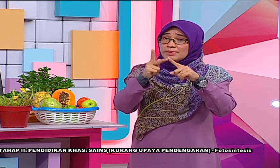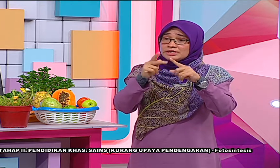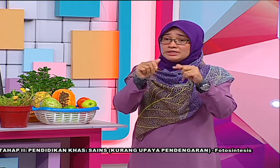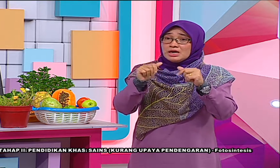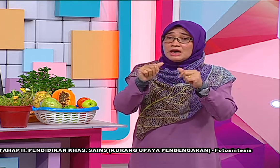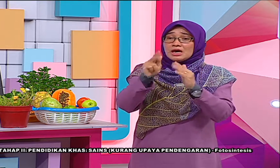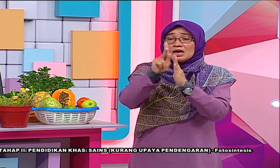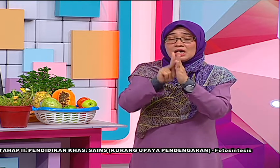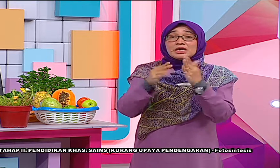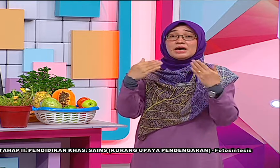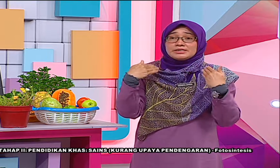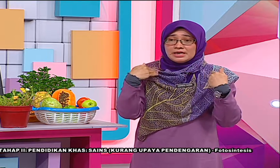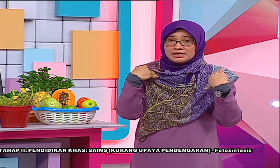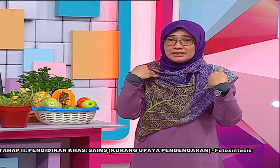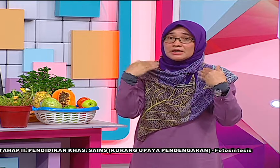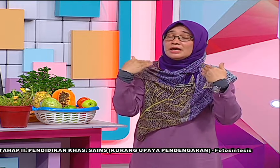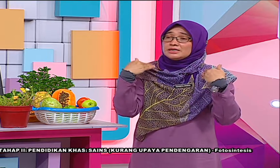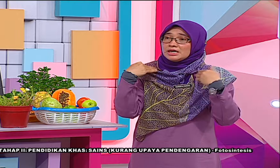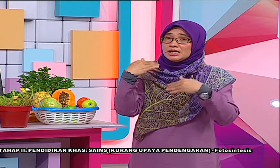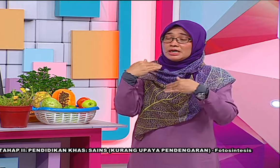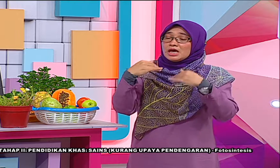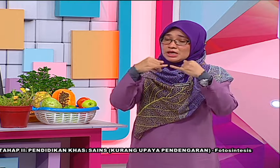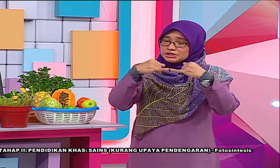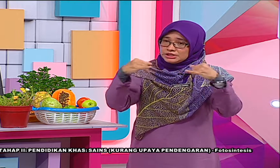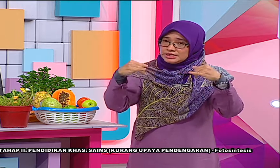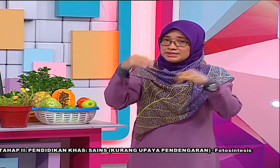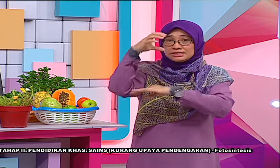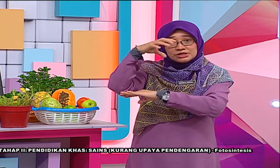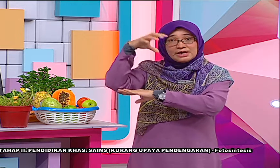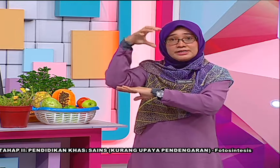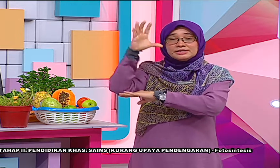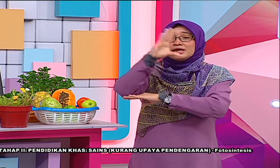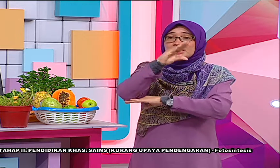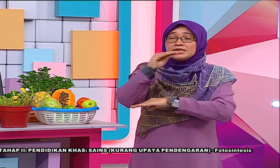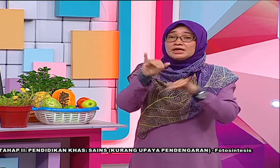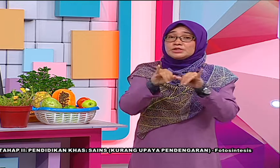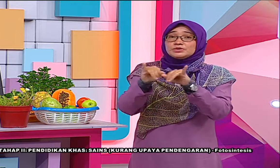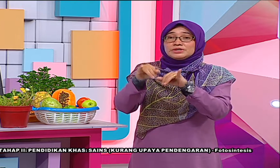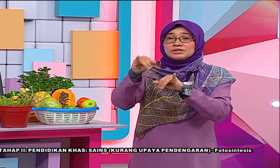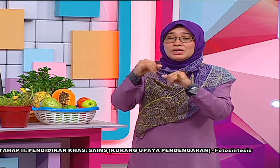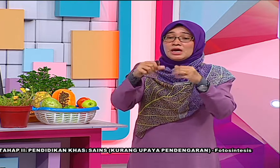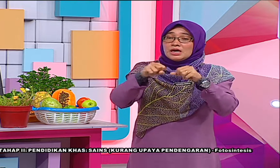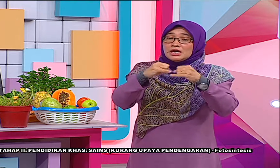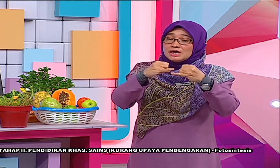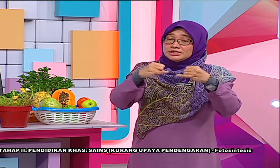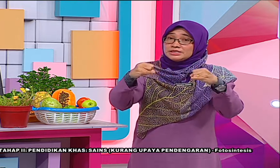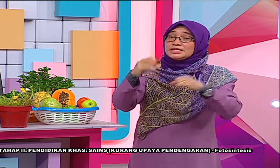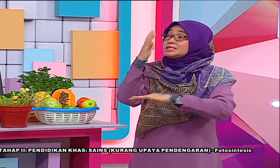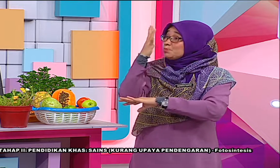kepada A ke adaan keadaan AJS cahaya dan juga jenis